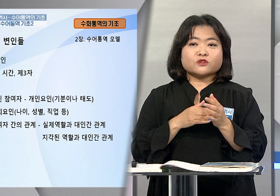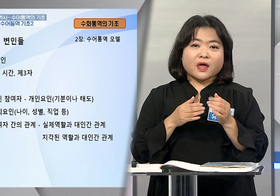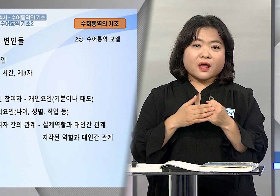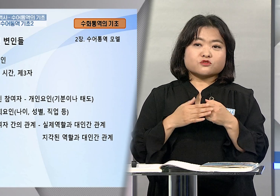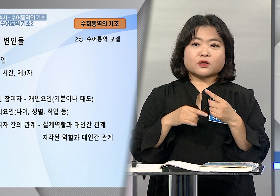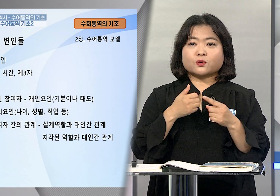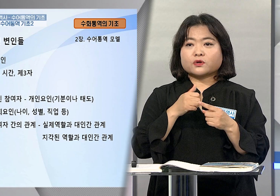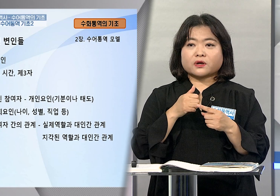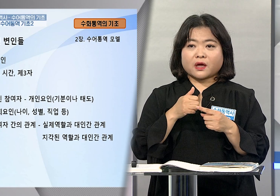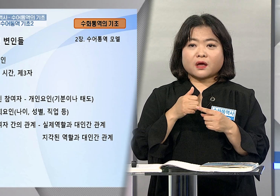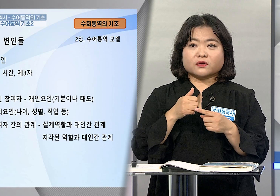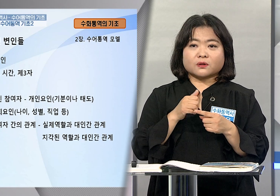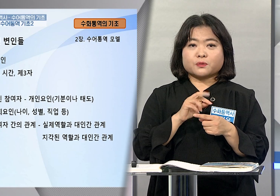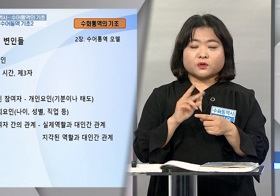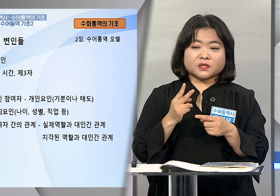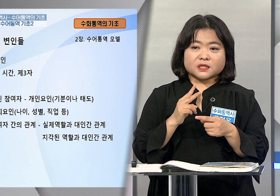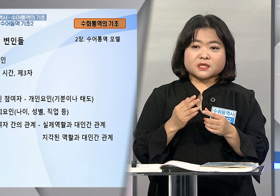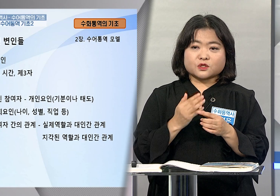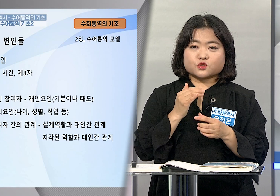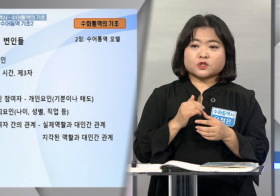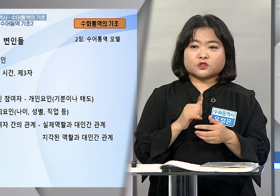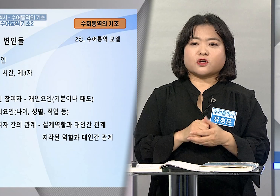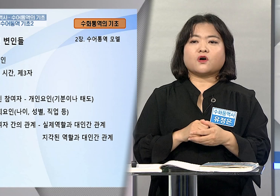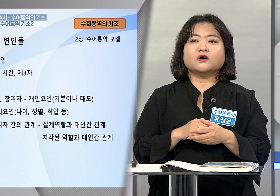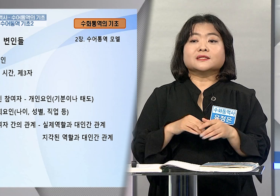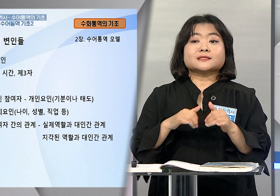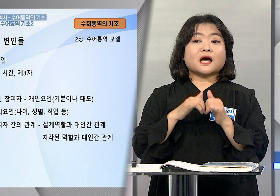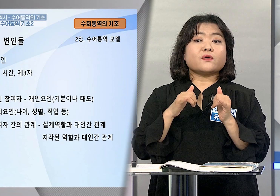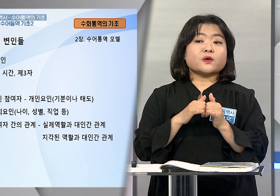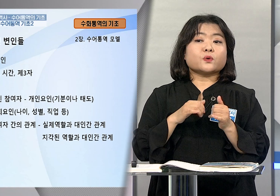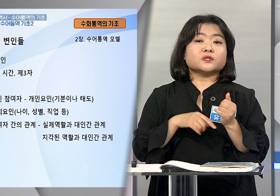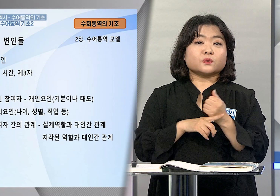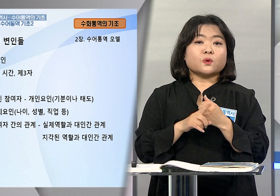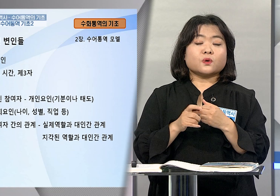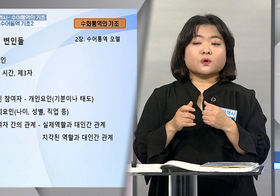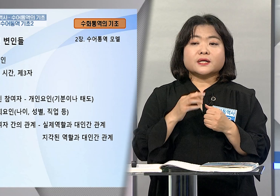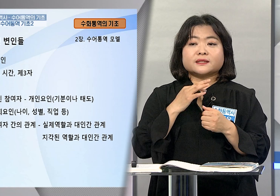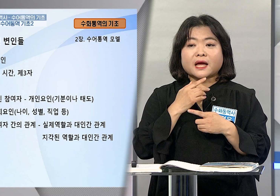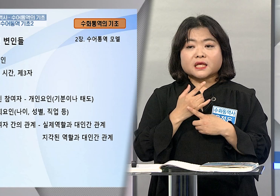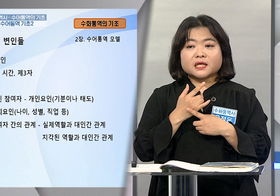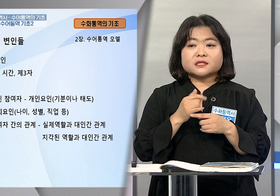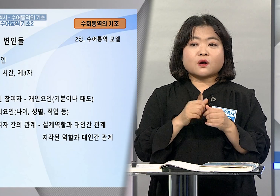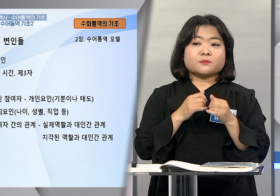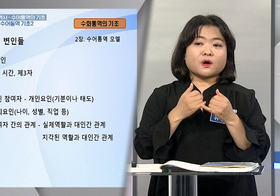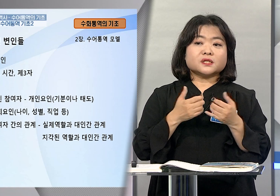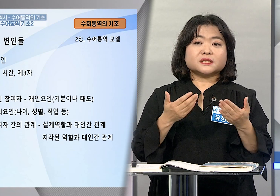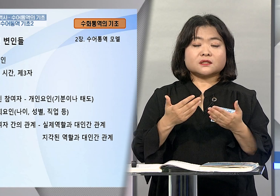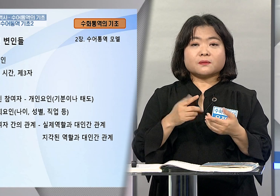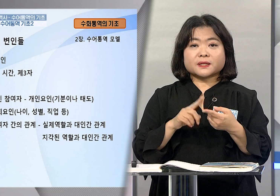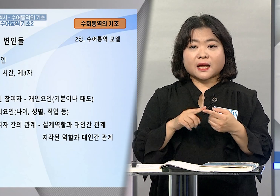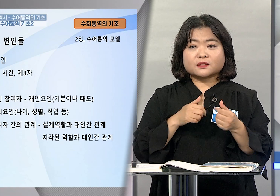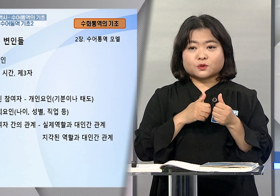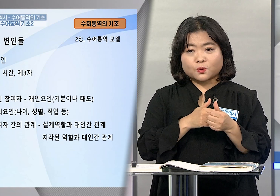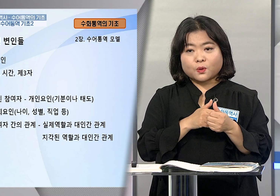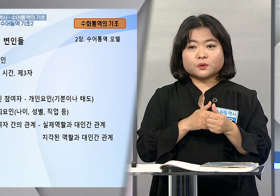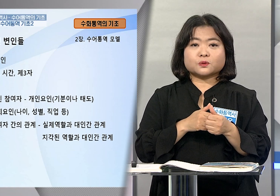때문에 수화통역에 어떤 변인이 생길 수 있고요. 사회 요인으로 나이, 성별, 직업에 따라서도